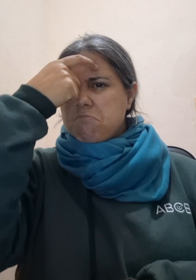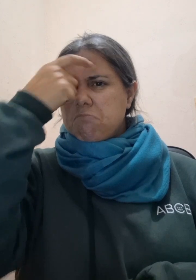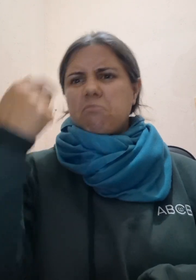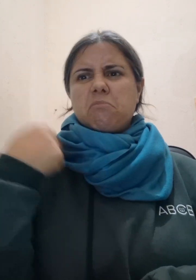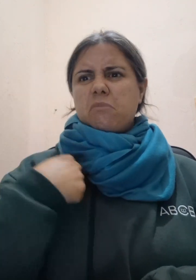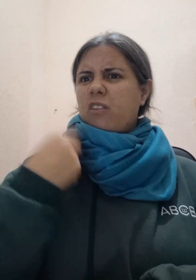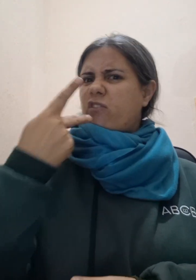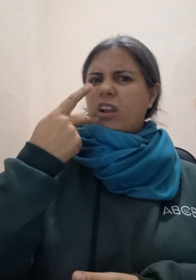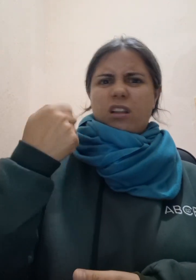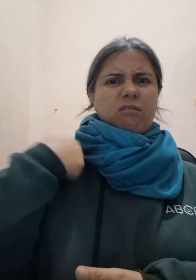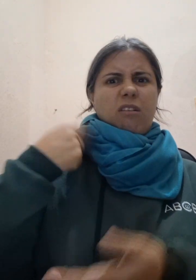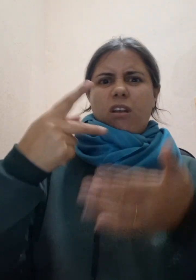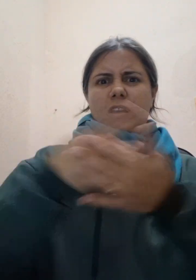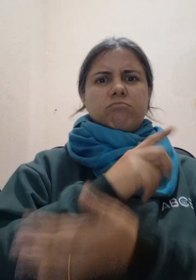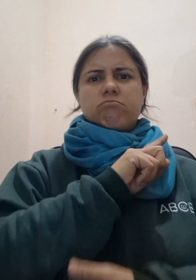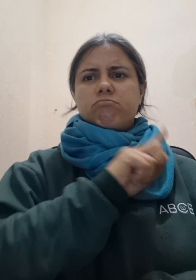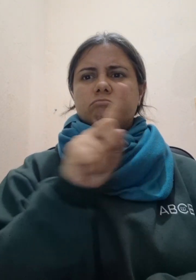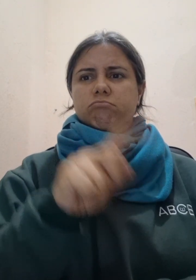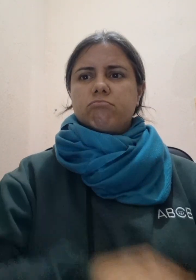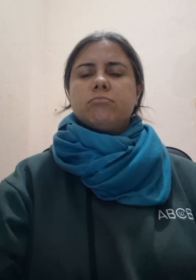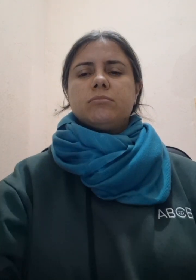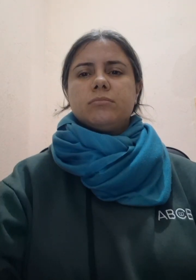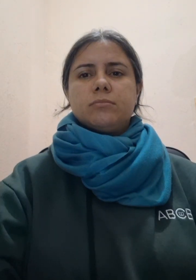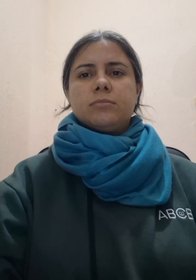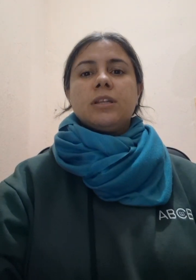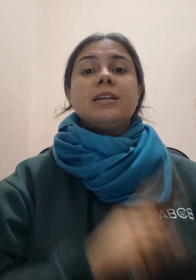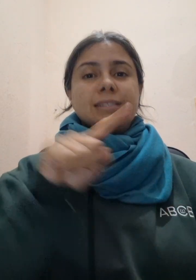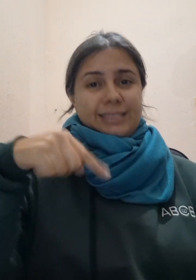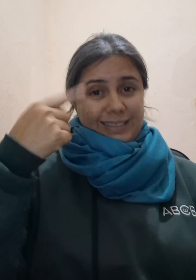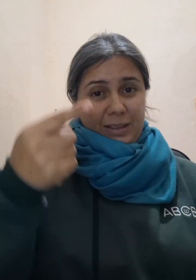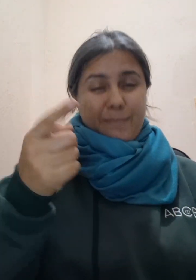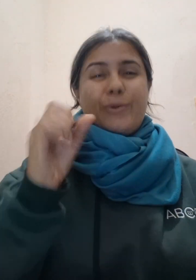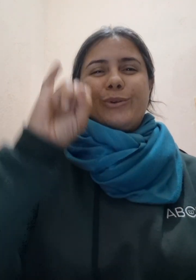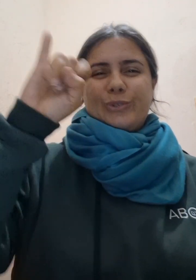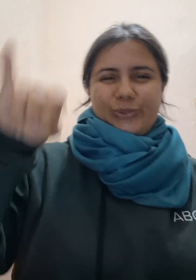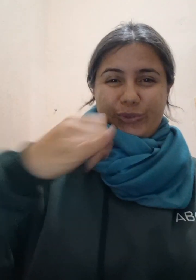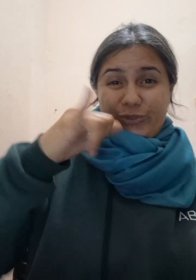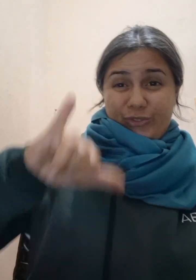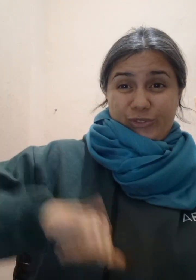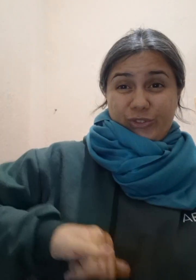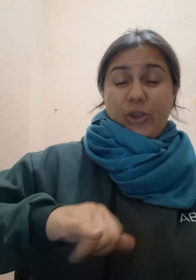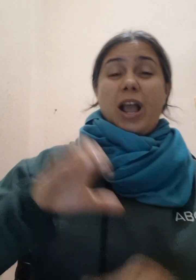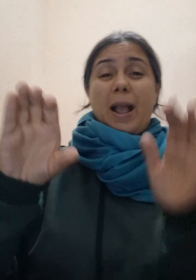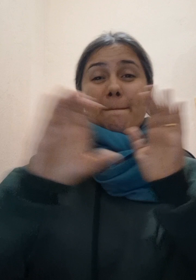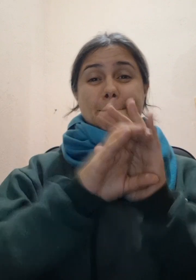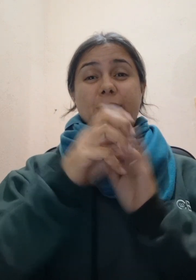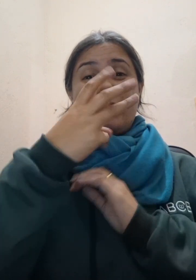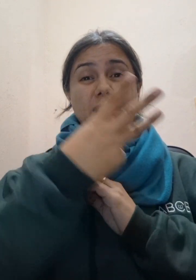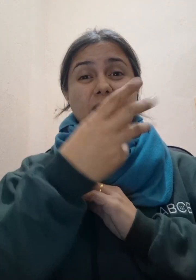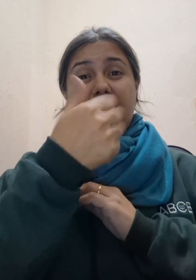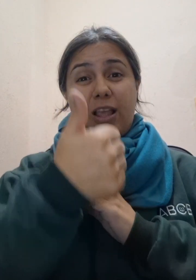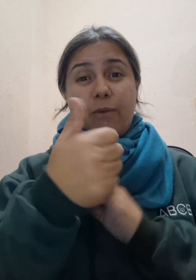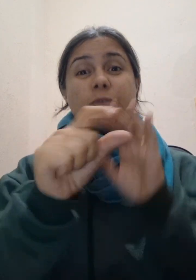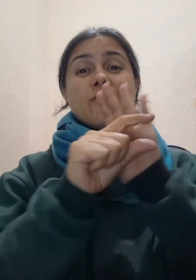fui. Eu não vou dizer que eu estou errada. A minha consciência não está dizendo que eu estou errada, que eu estou